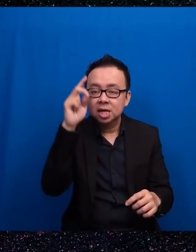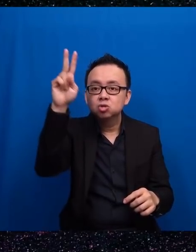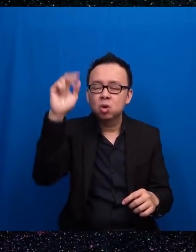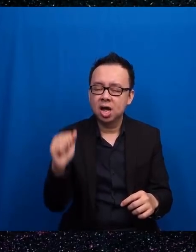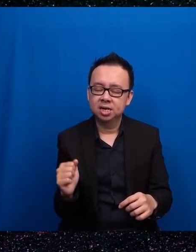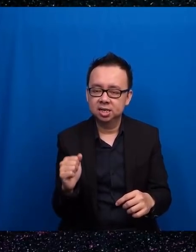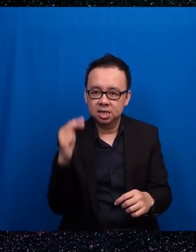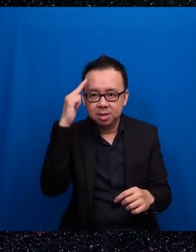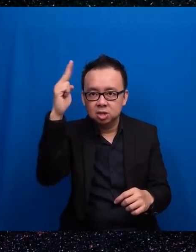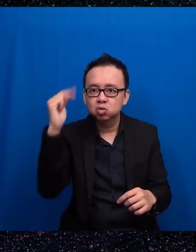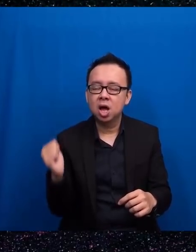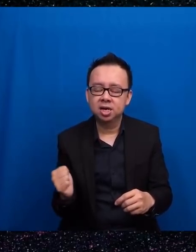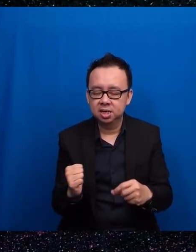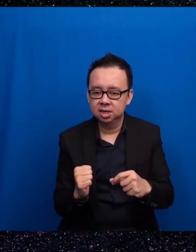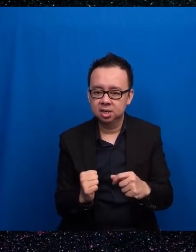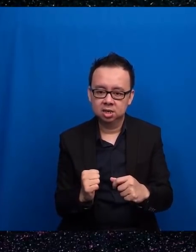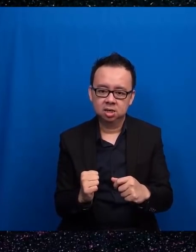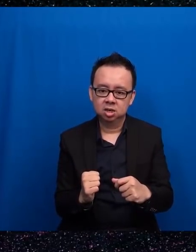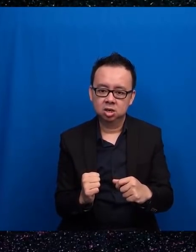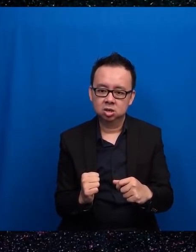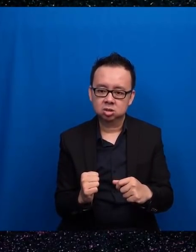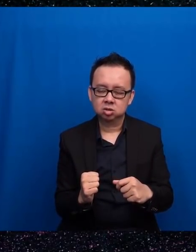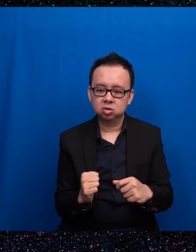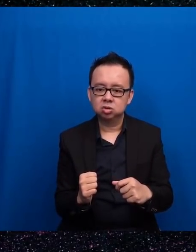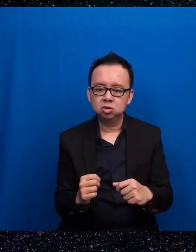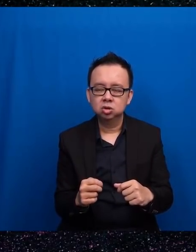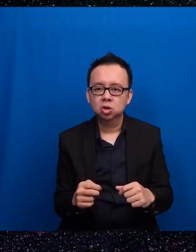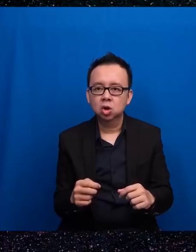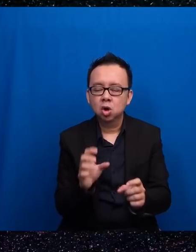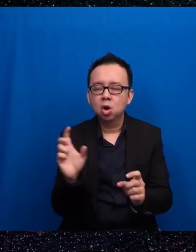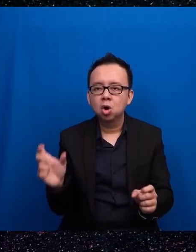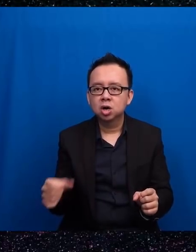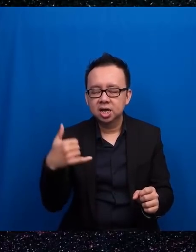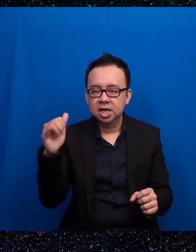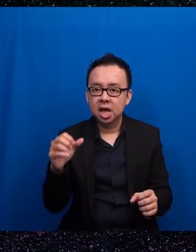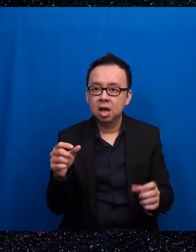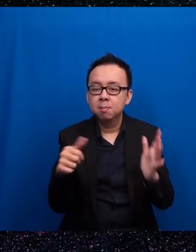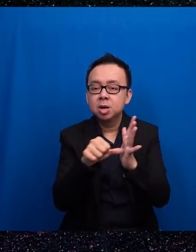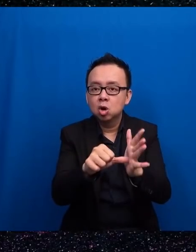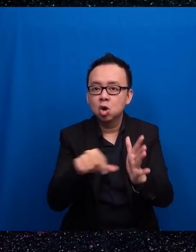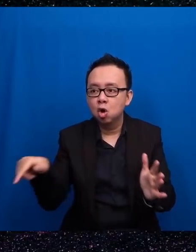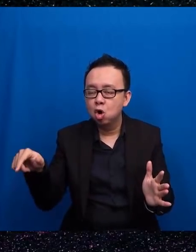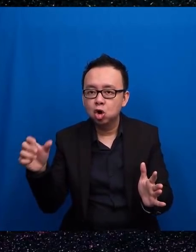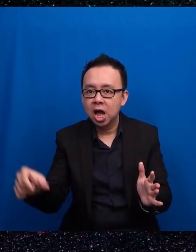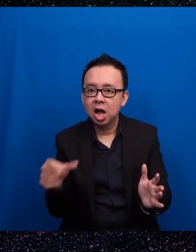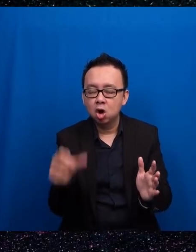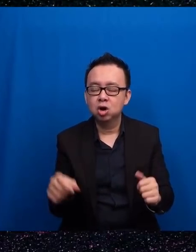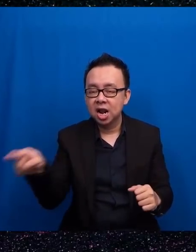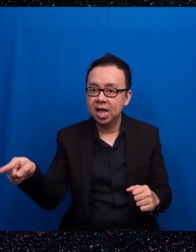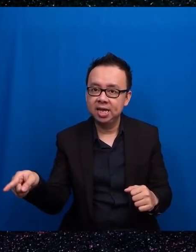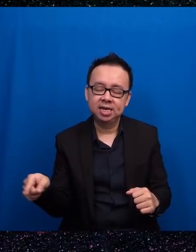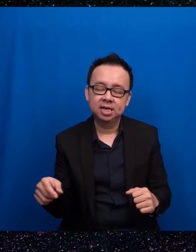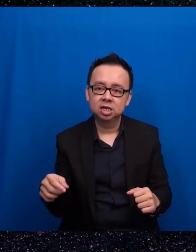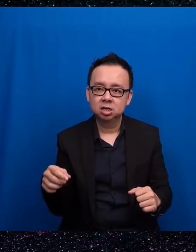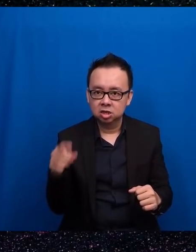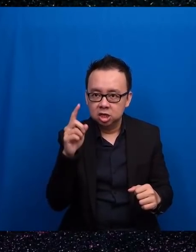mereka melalui dirimu. Yang menolong mereka akan ditolong Tuhan, yaitu dirimu yang menolong sesamamu. Bapak, Ibu, Saudara, aku akan memberi makan,